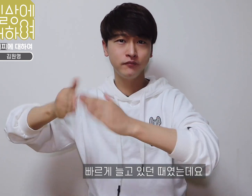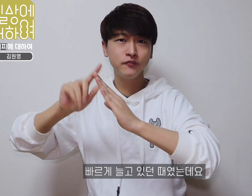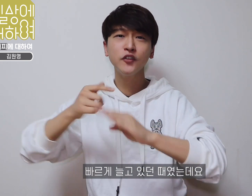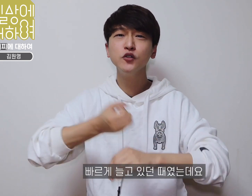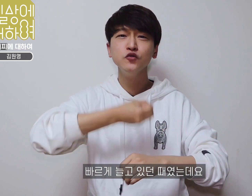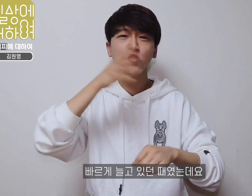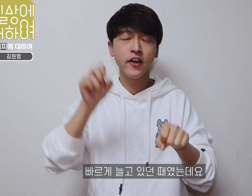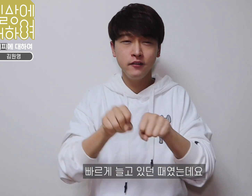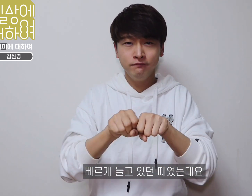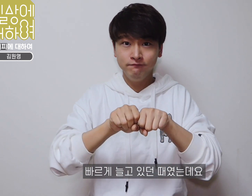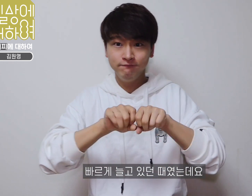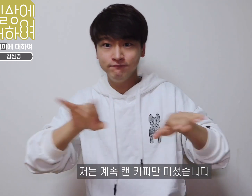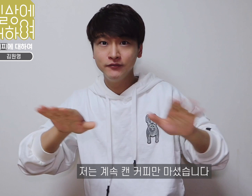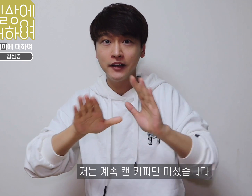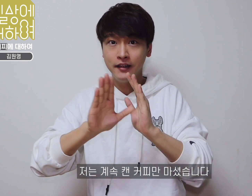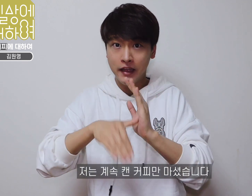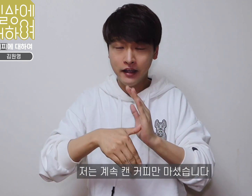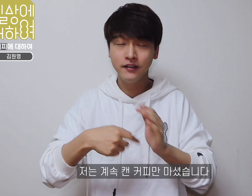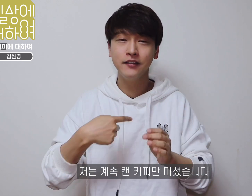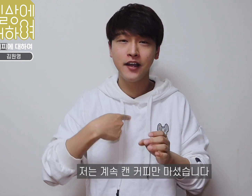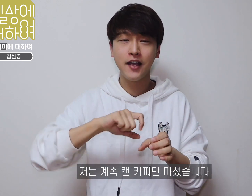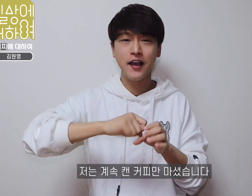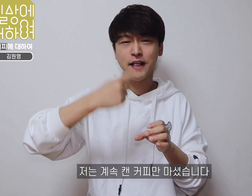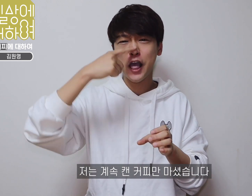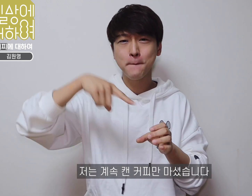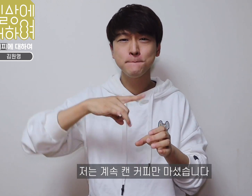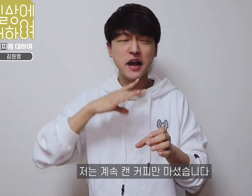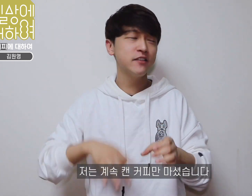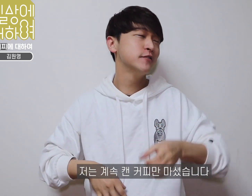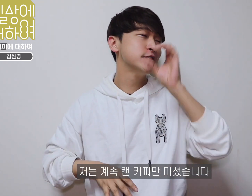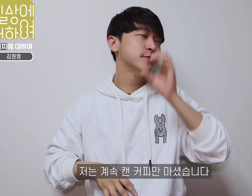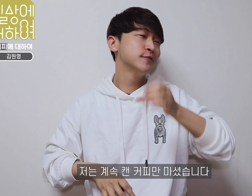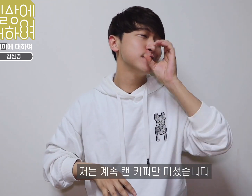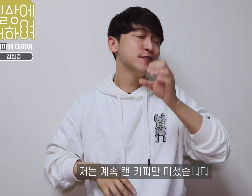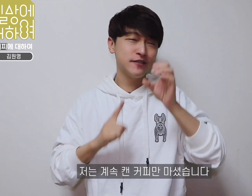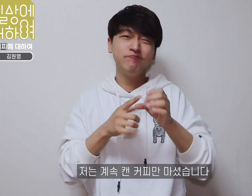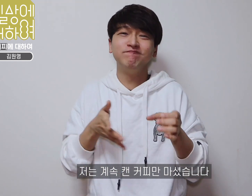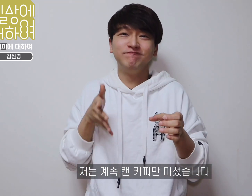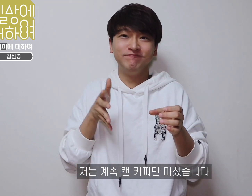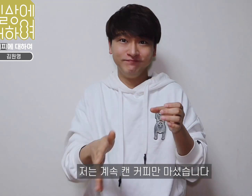있던 때였는데요. 저는 계속 캔커피만 마셨습니다.